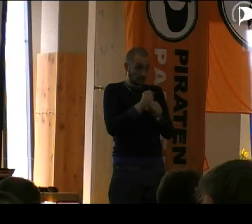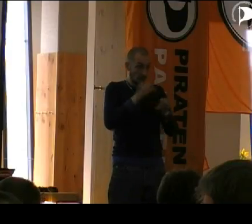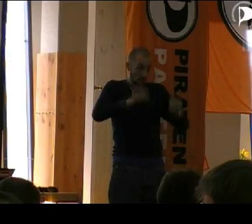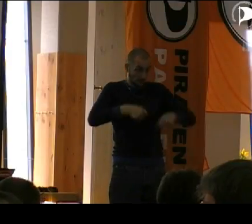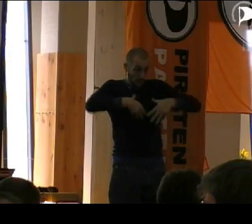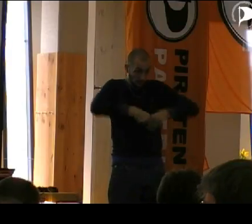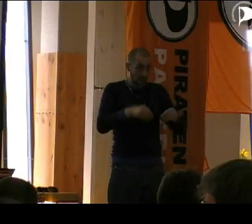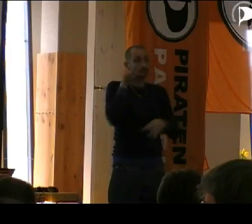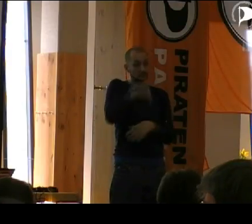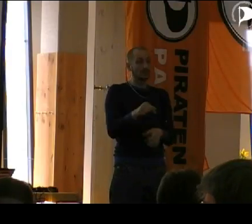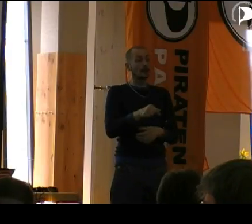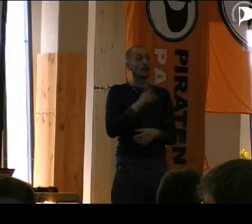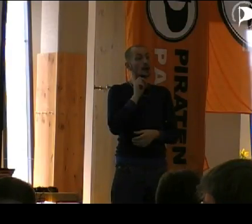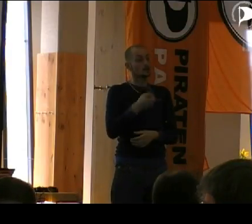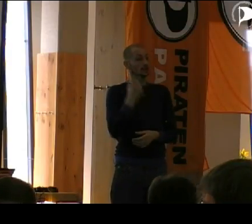was das bedeutet